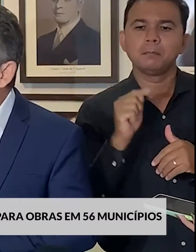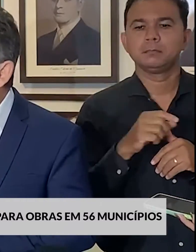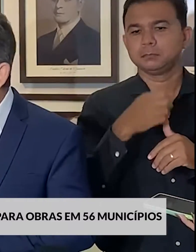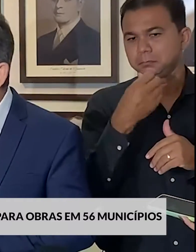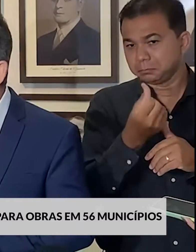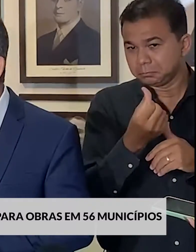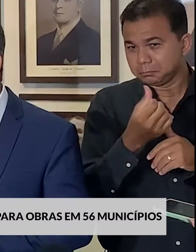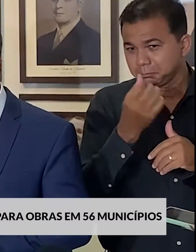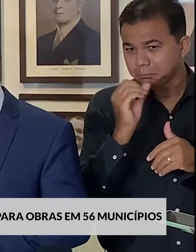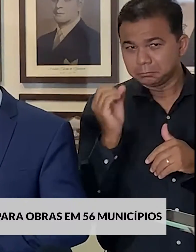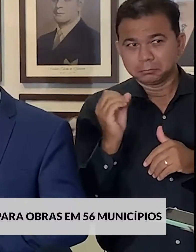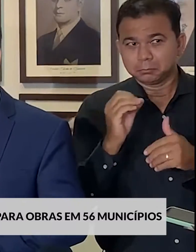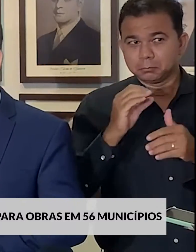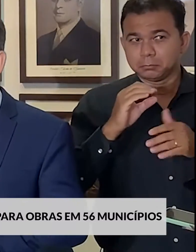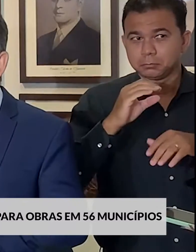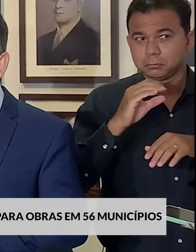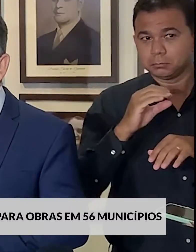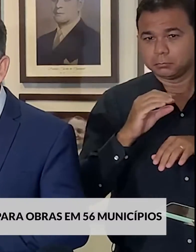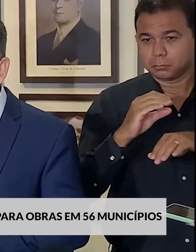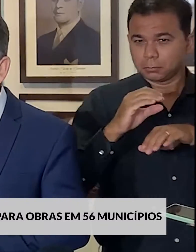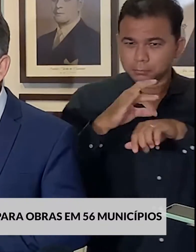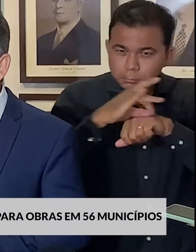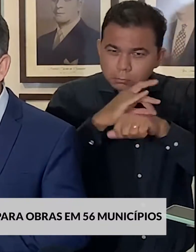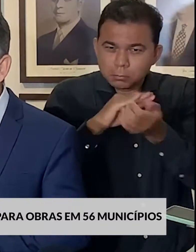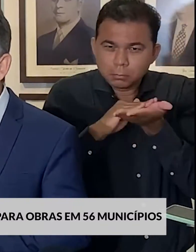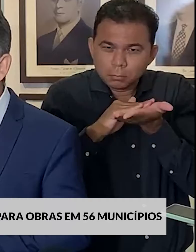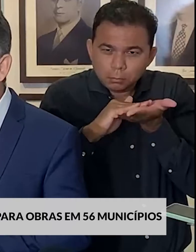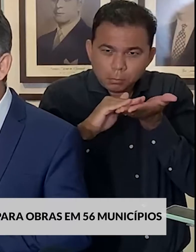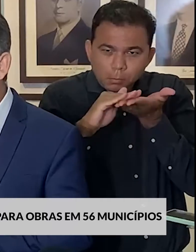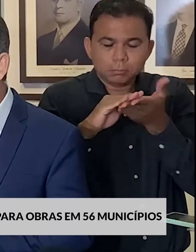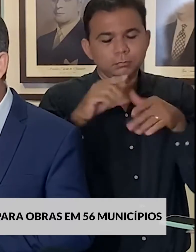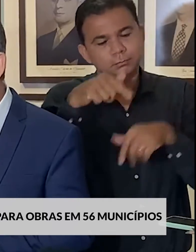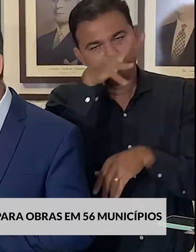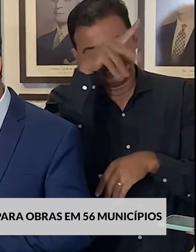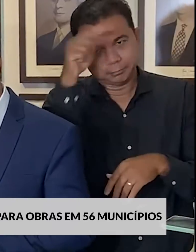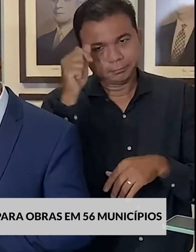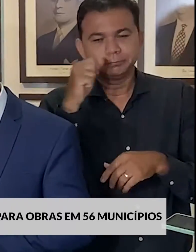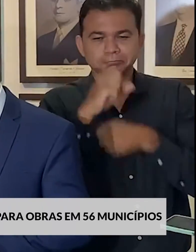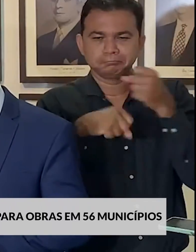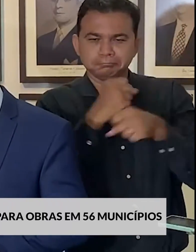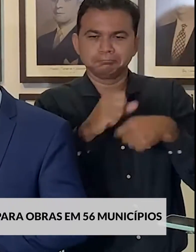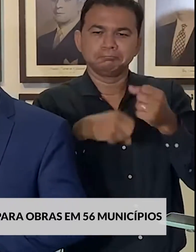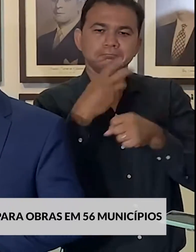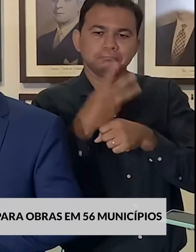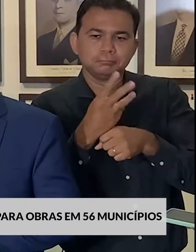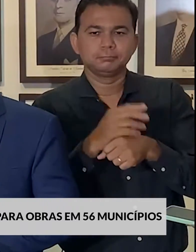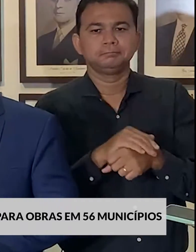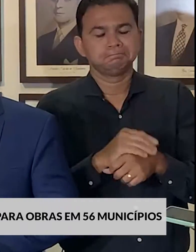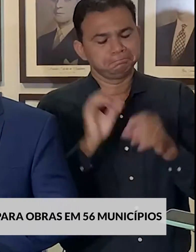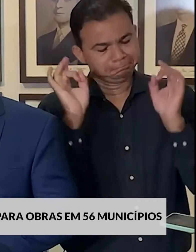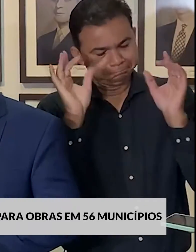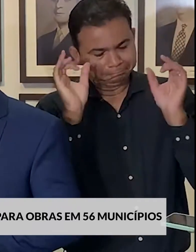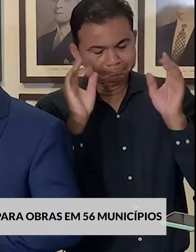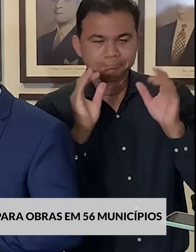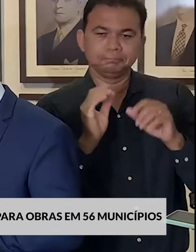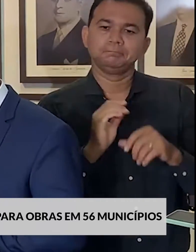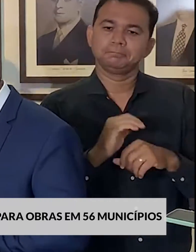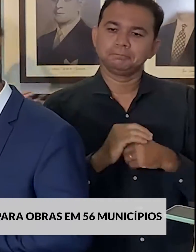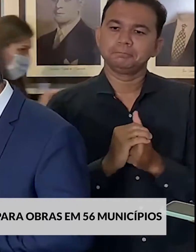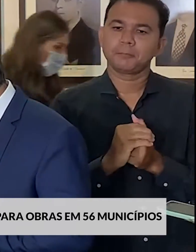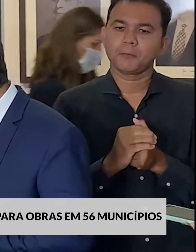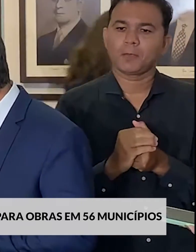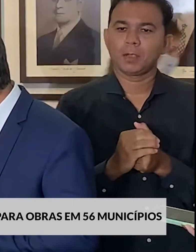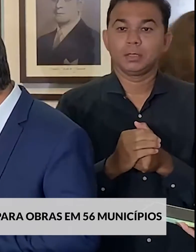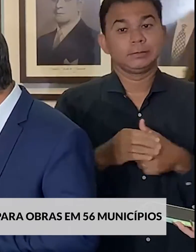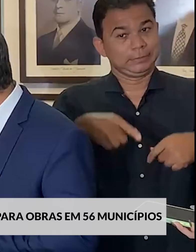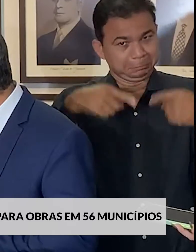1.600 quilômetros de rodovias já asfaltadas no estado de Mato Grosso em 3 anos. É um recorde muito grande. Ficou aqui